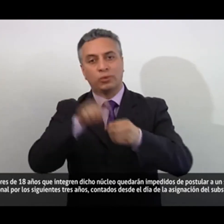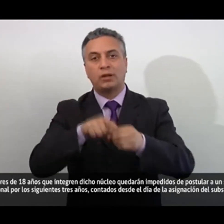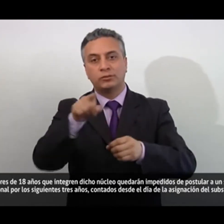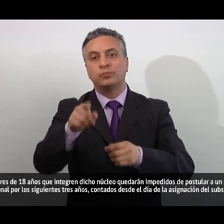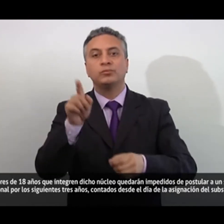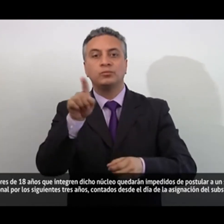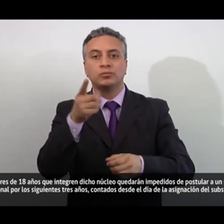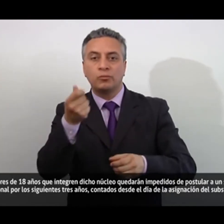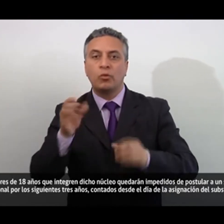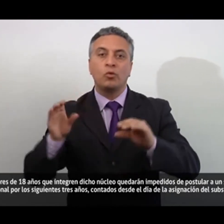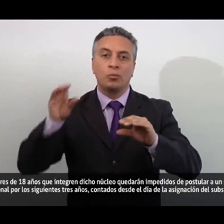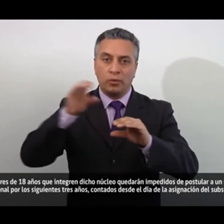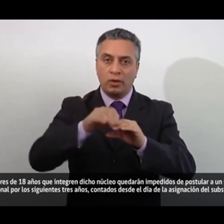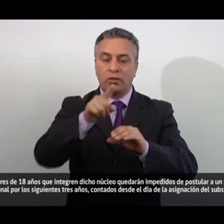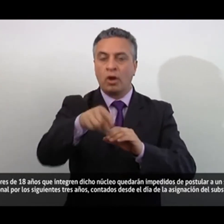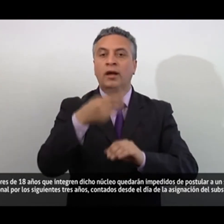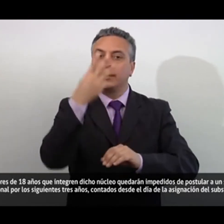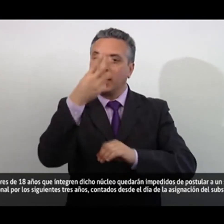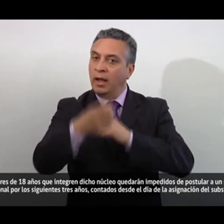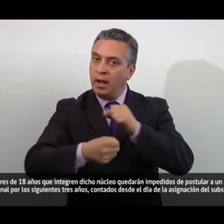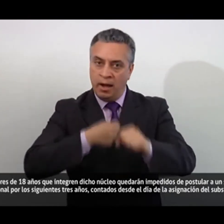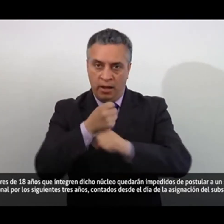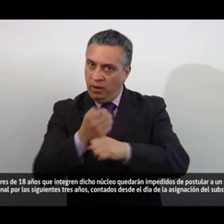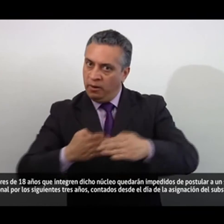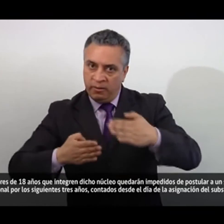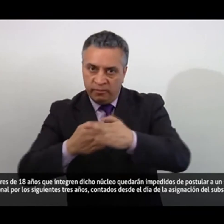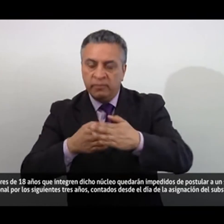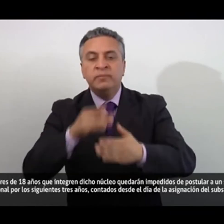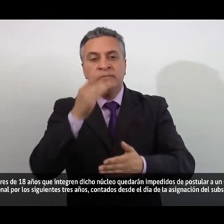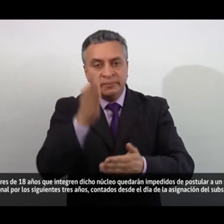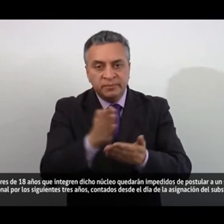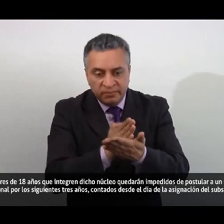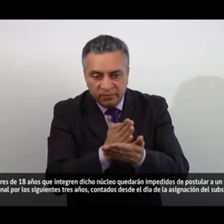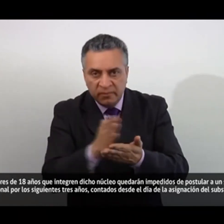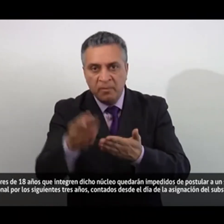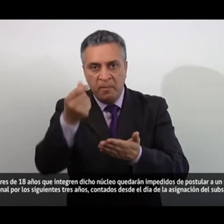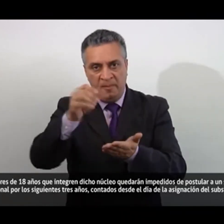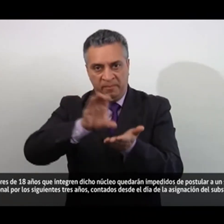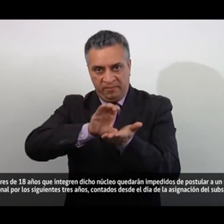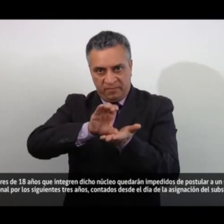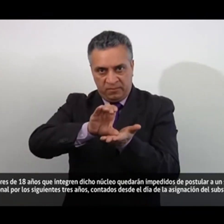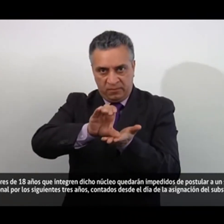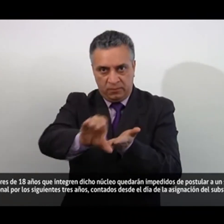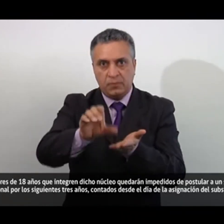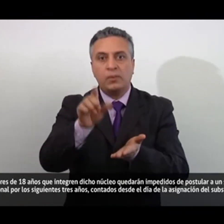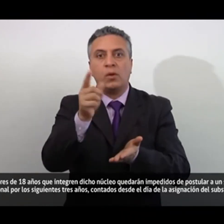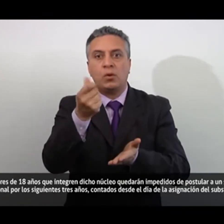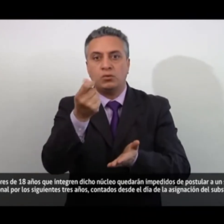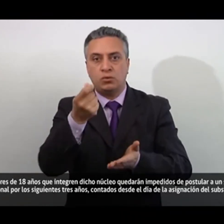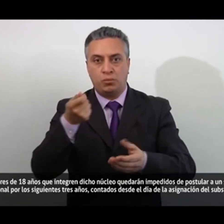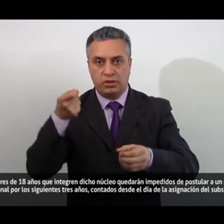de postular a un subsidio habitacional por los siguientes 3 años, contados desde el día de la asignación del